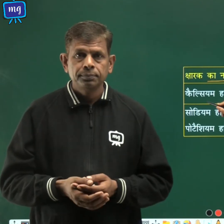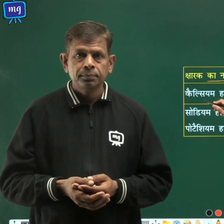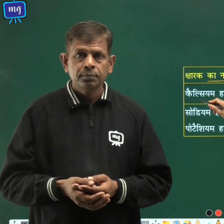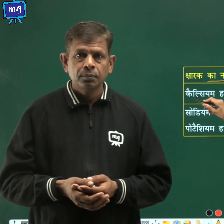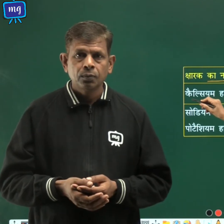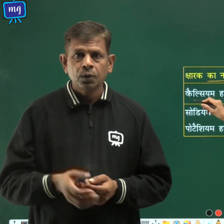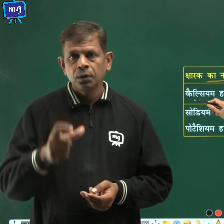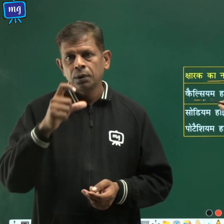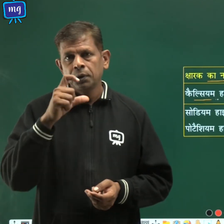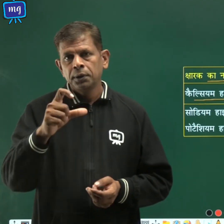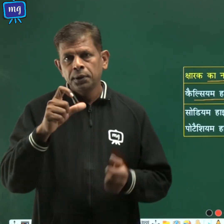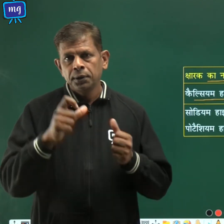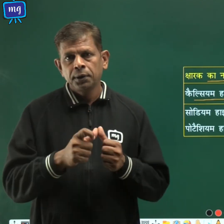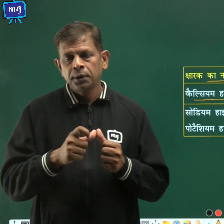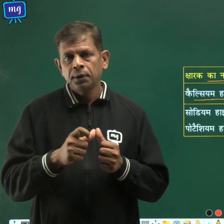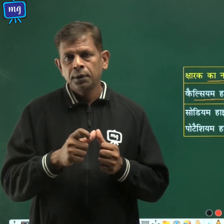कैल्शियम हाइड्रोक्साइड।